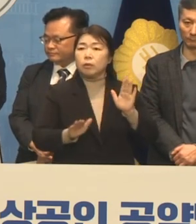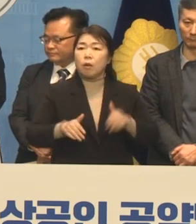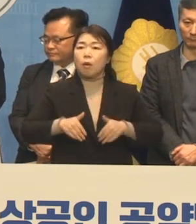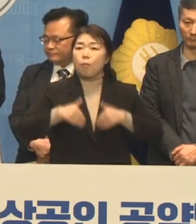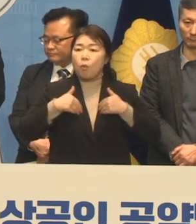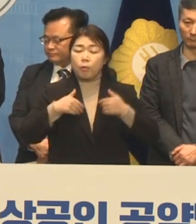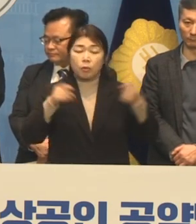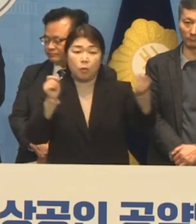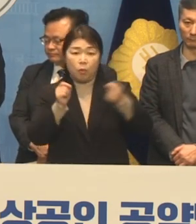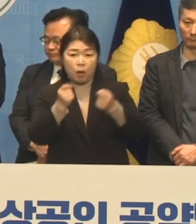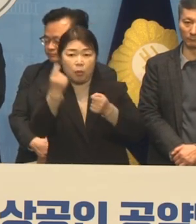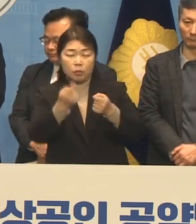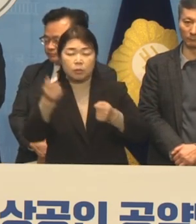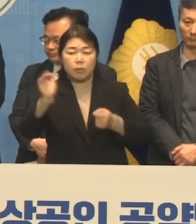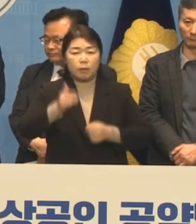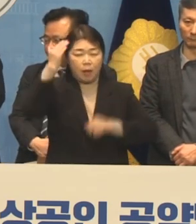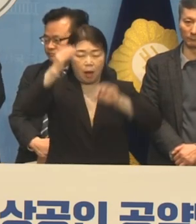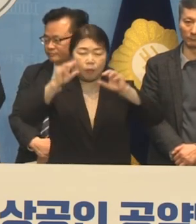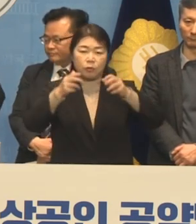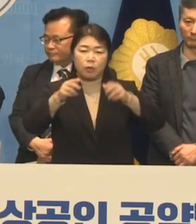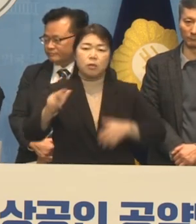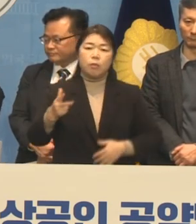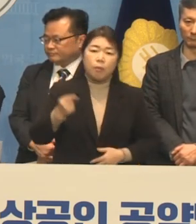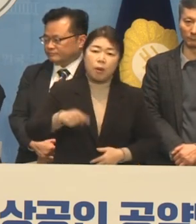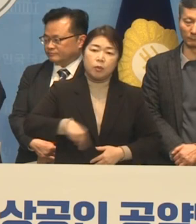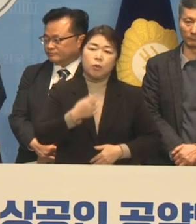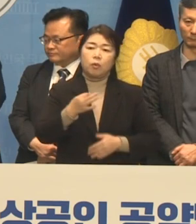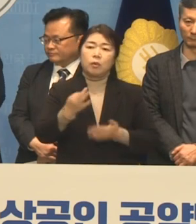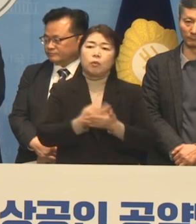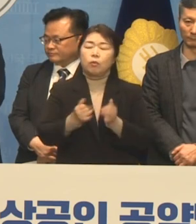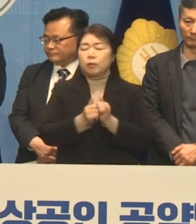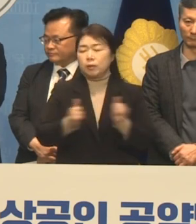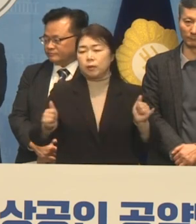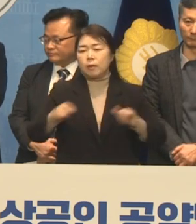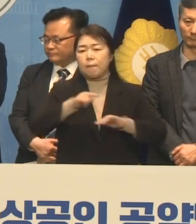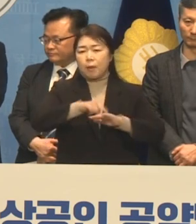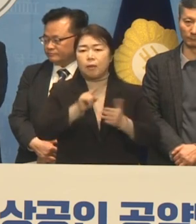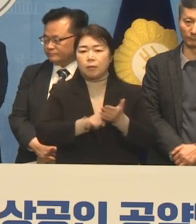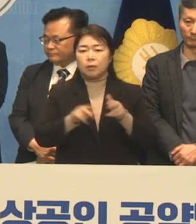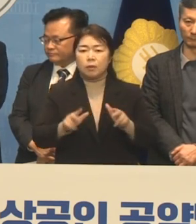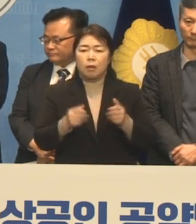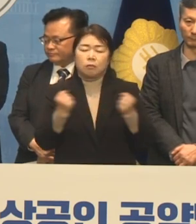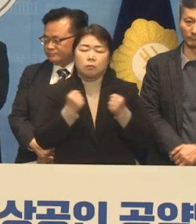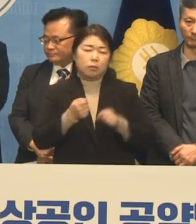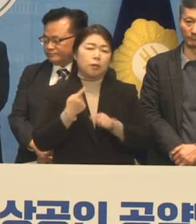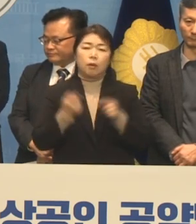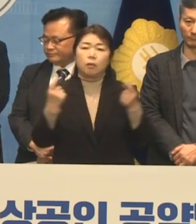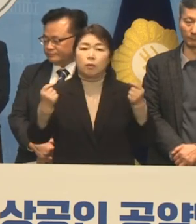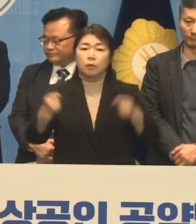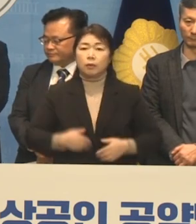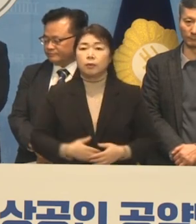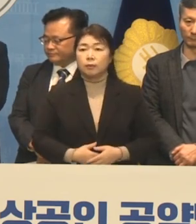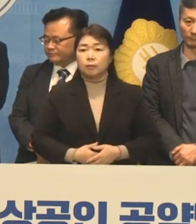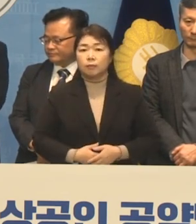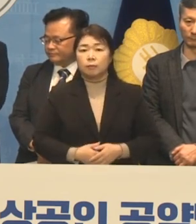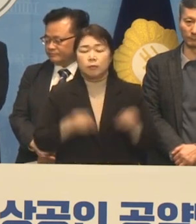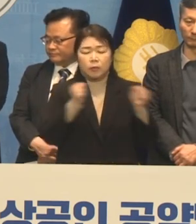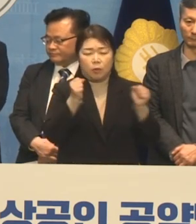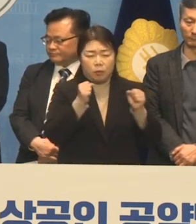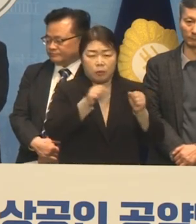오고 있지만 대한민국 700만 소상공인의 마음은 아직도 엄동설안입니다. 이 추운